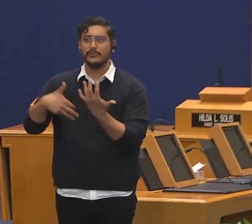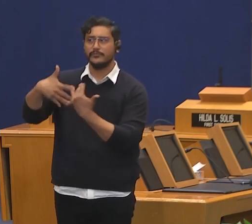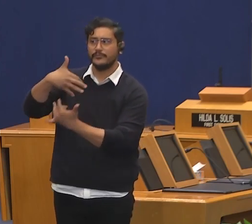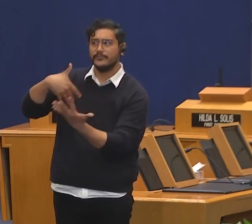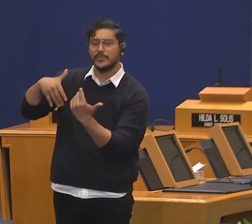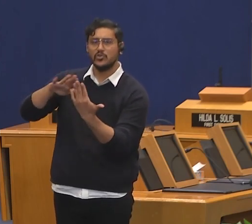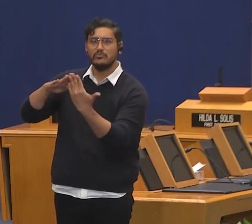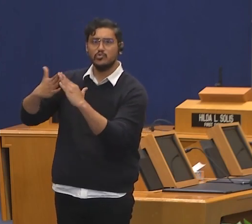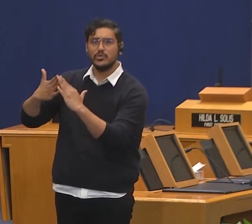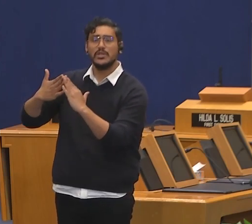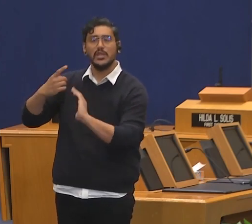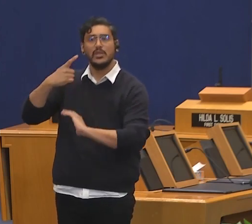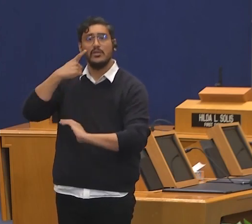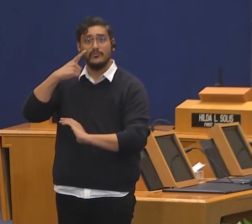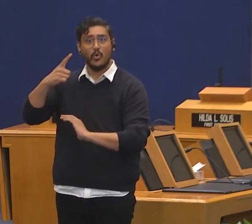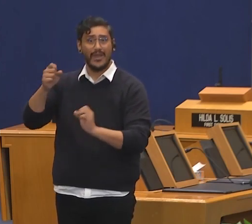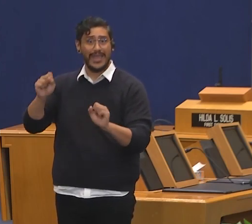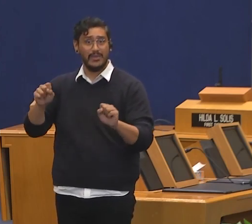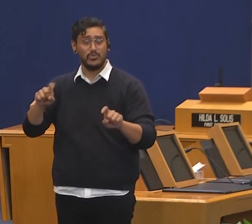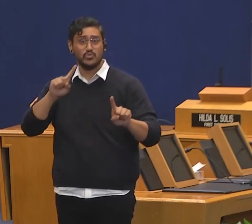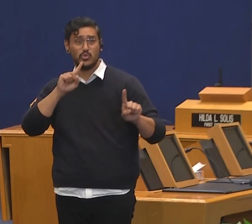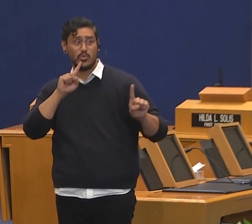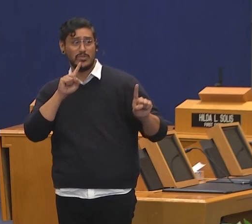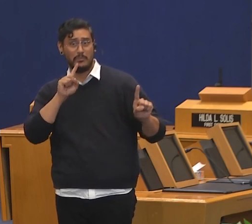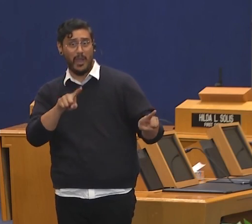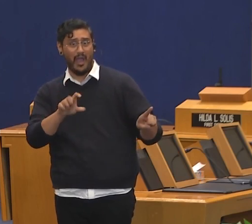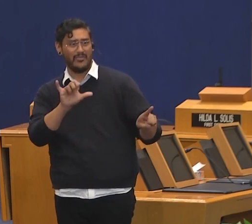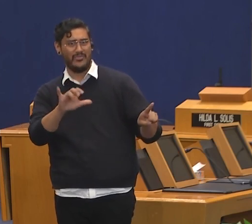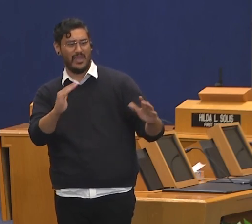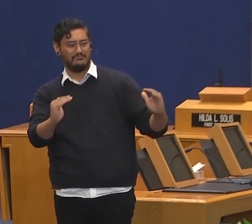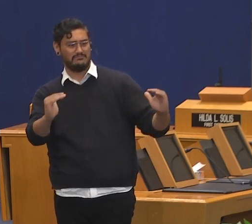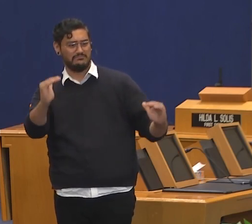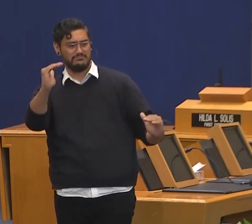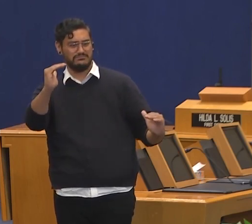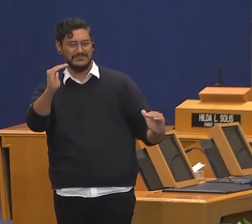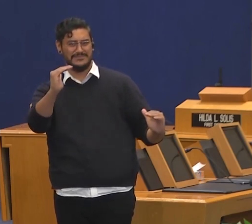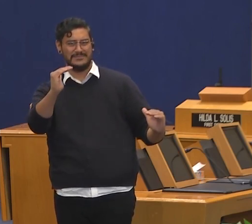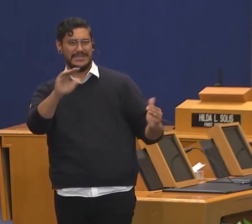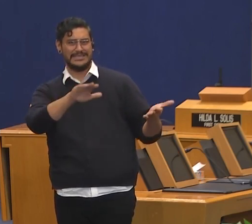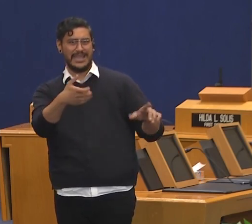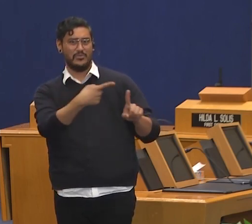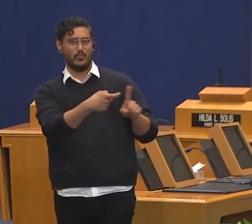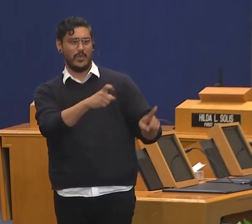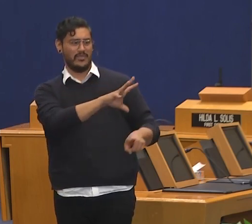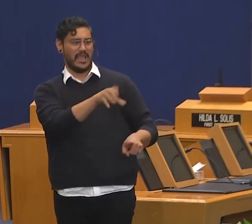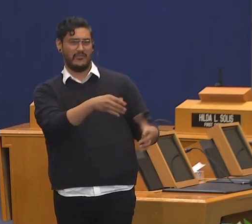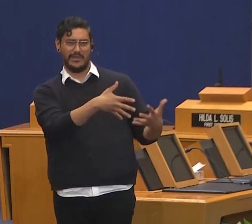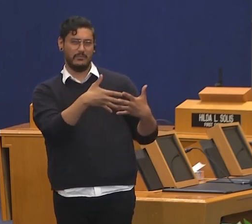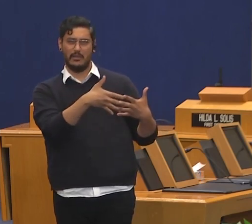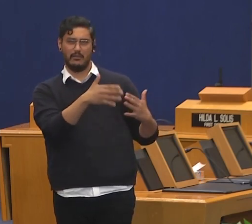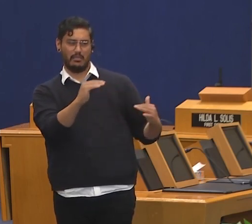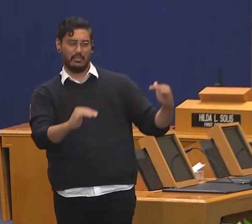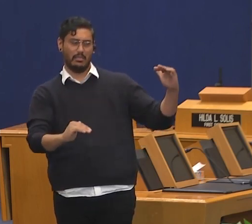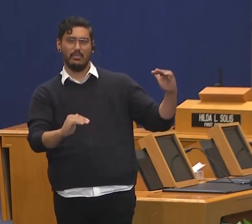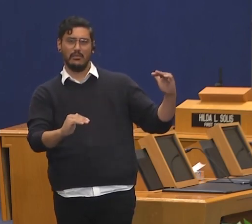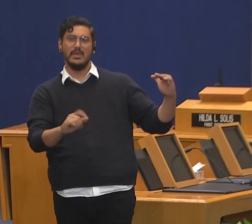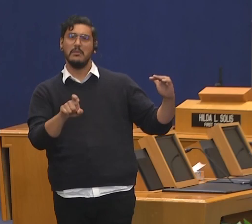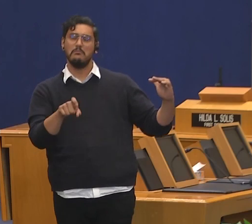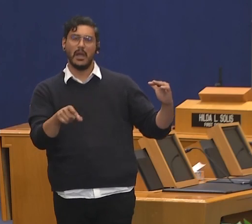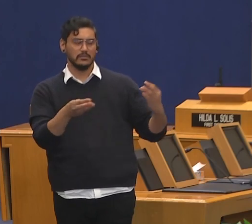para responder a la cantidad desproporcionada de muertes entre los afroamericanos. Esto incluye abordar